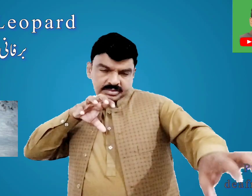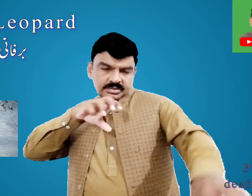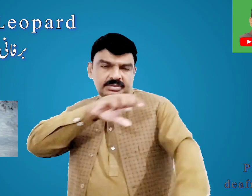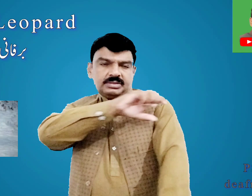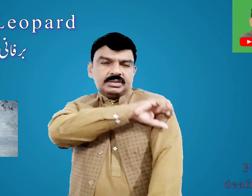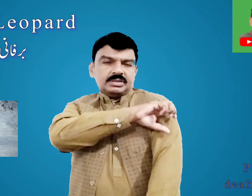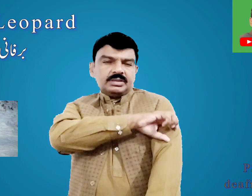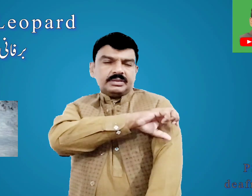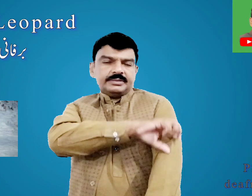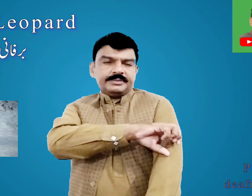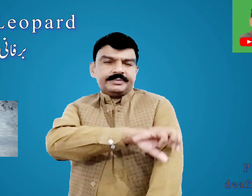चीता